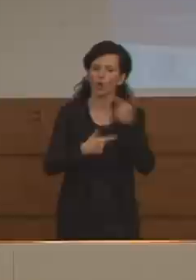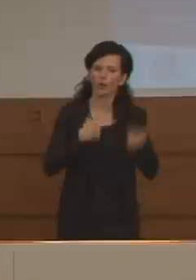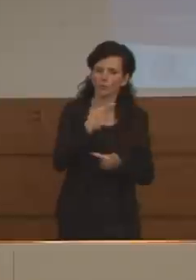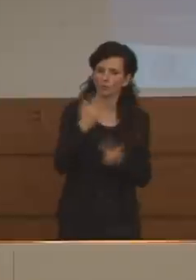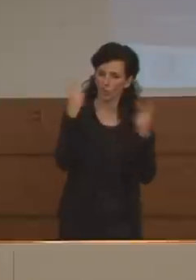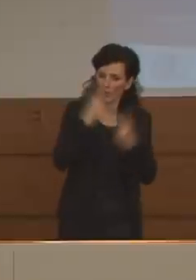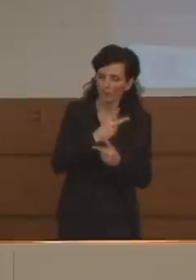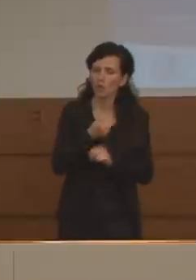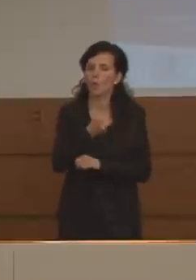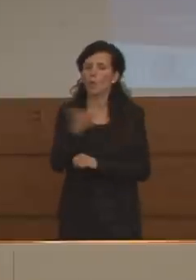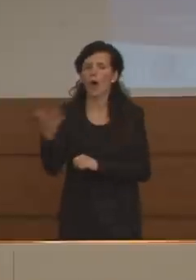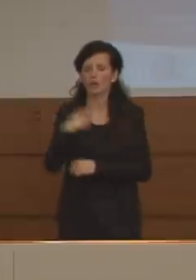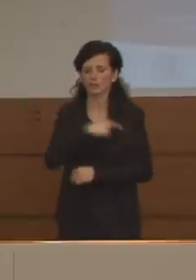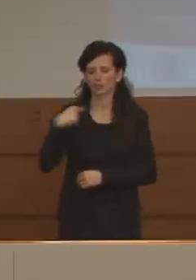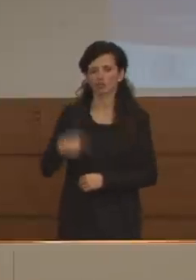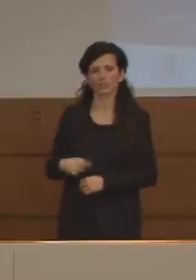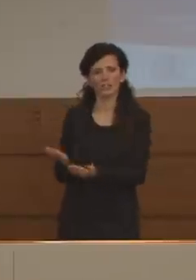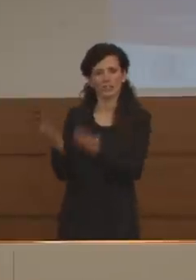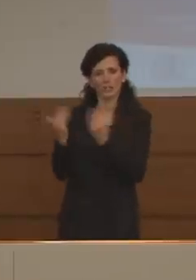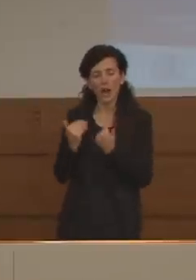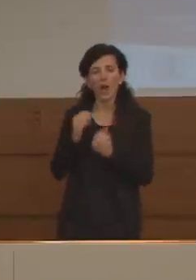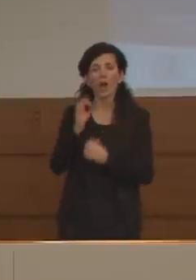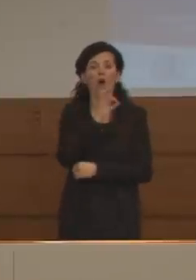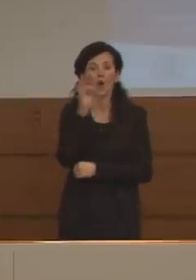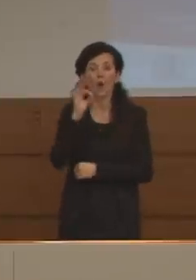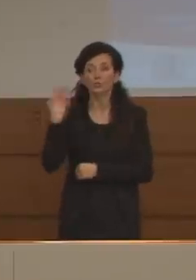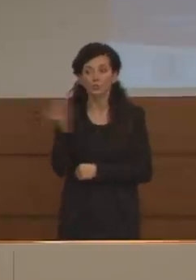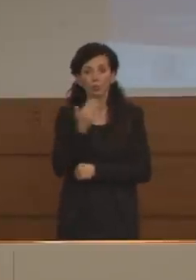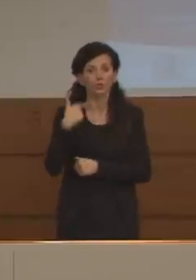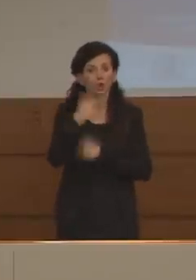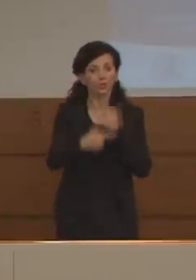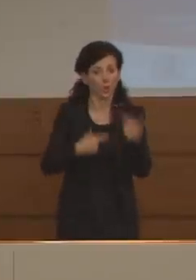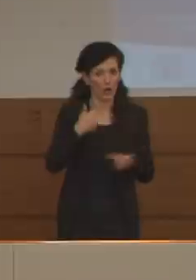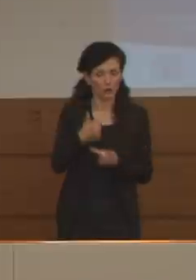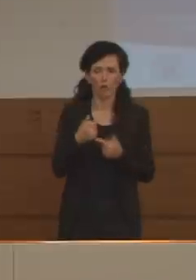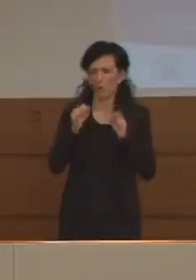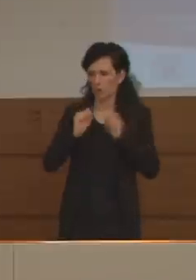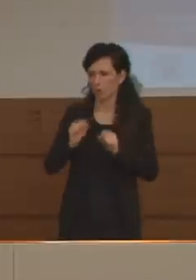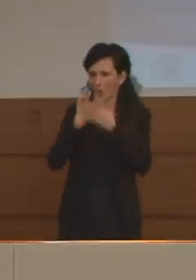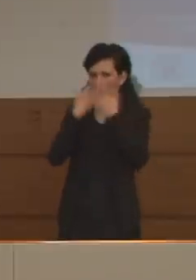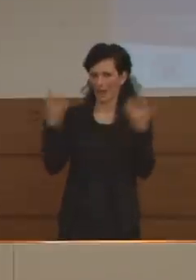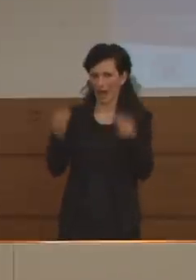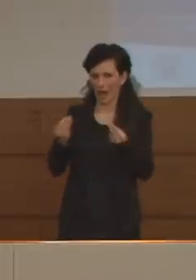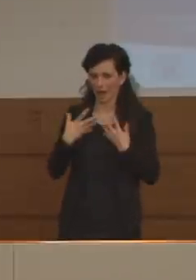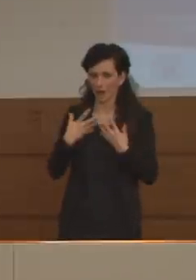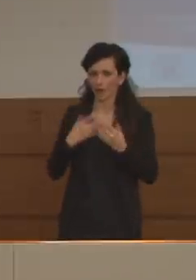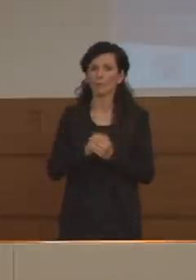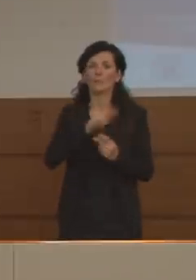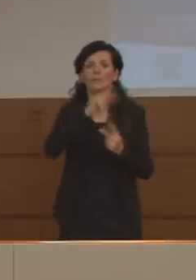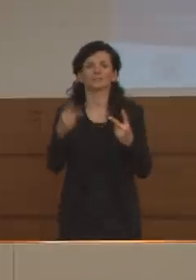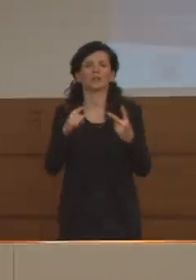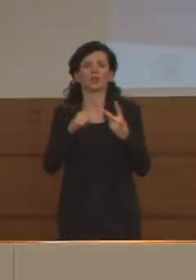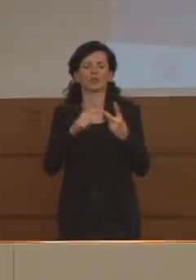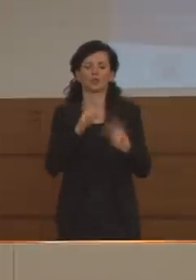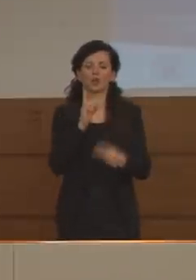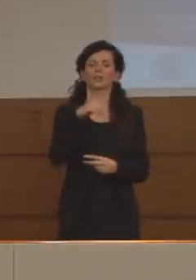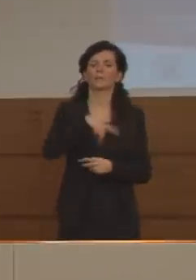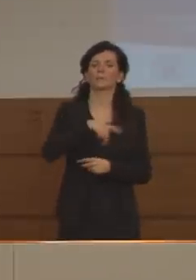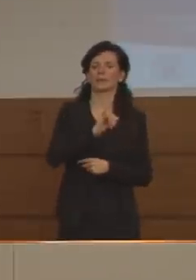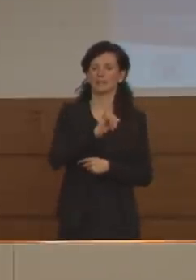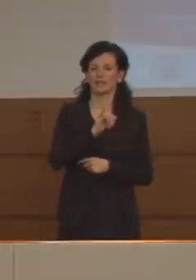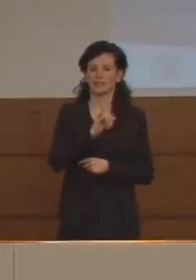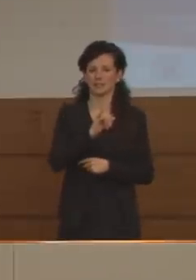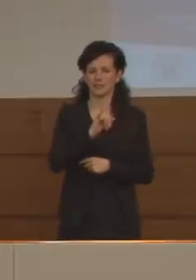sono state comprate dalla cina se sono state tutte donate insomma un chiarimento su questo seconda questione sui dpi dispositivi di protezione